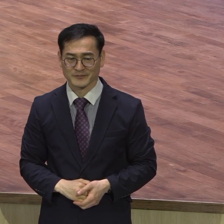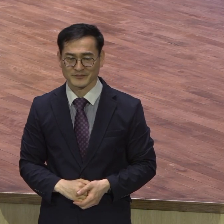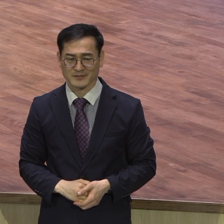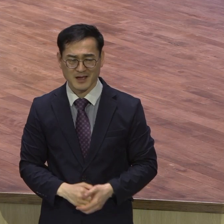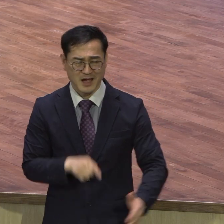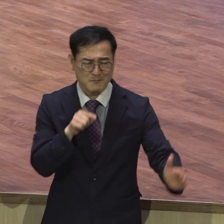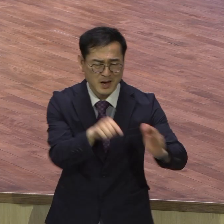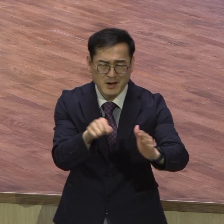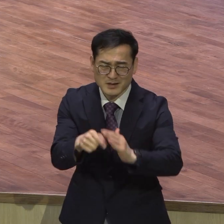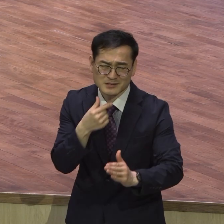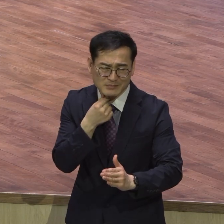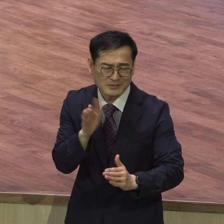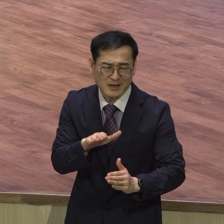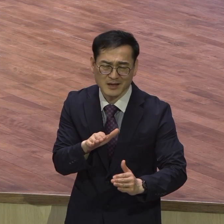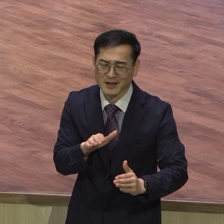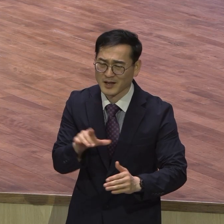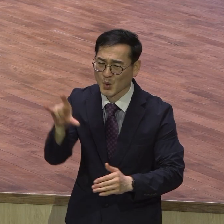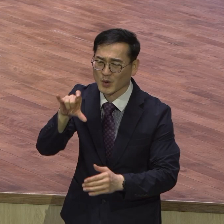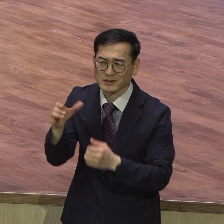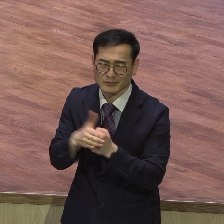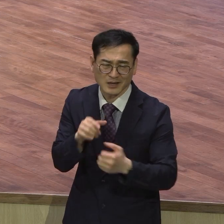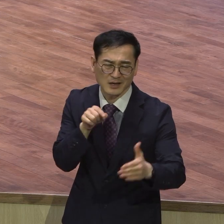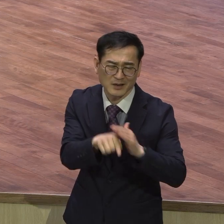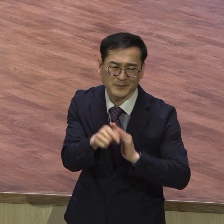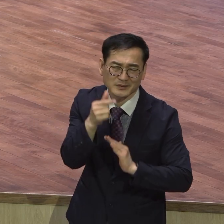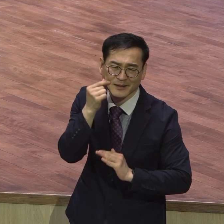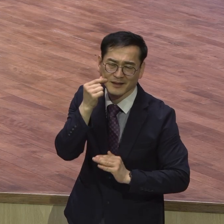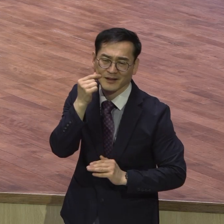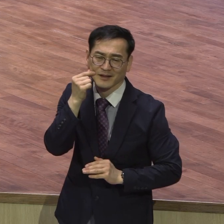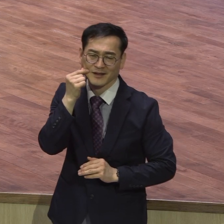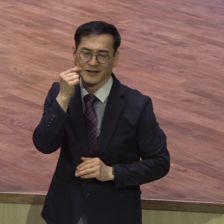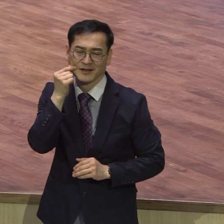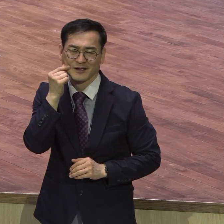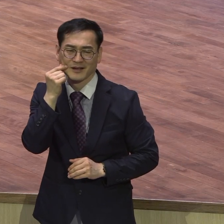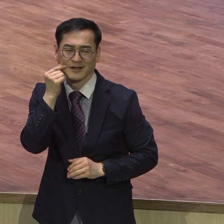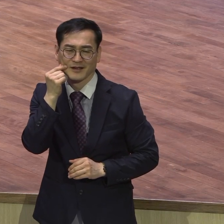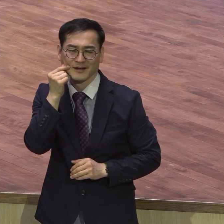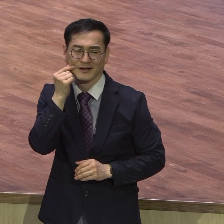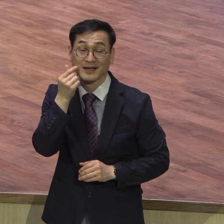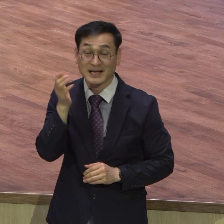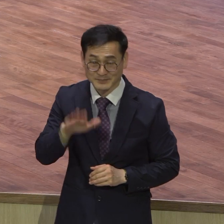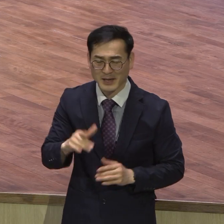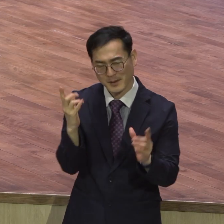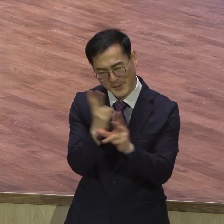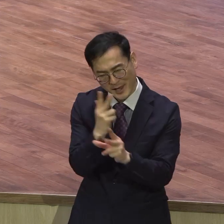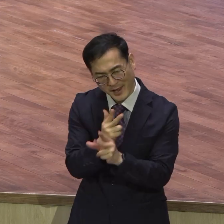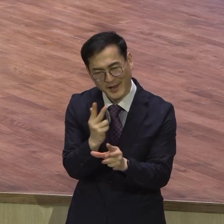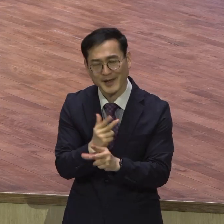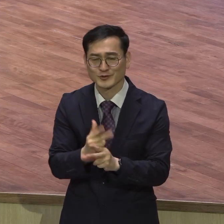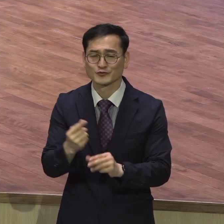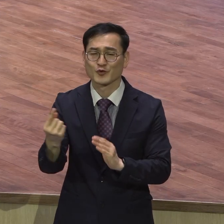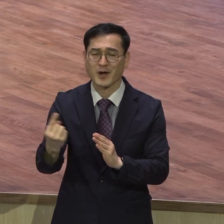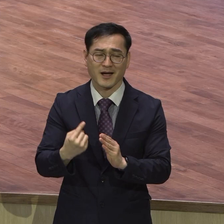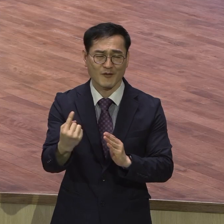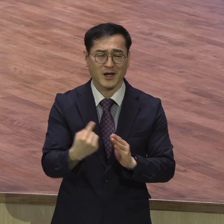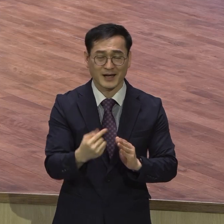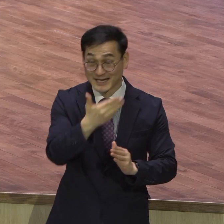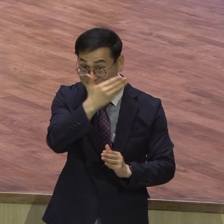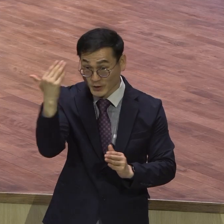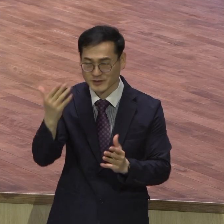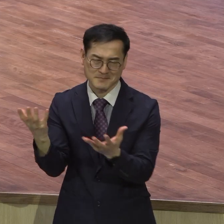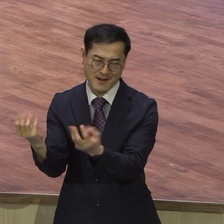만나게 하니까 이게 지금 이게 문제라 그럼에도 불구하고 새가족이 매주 그래도 오는데 청년들이 제일